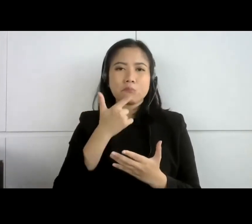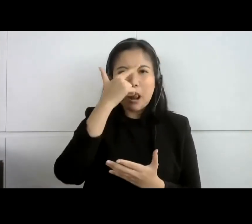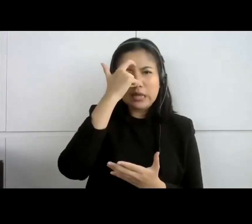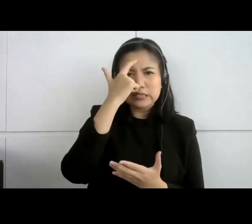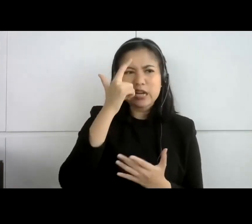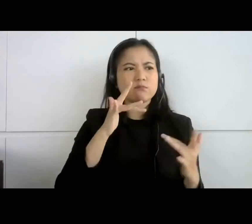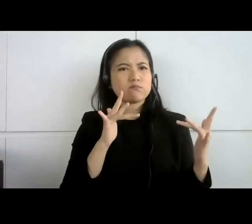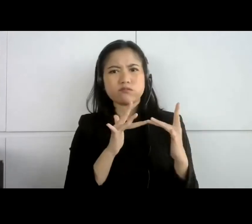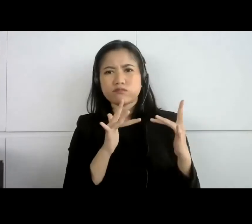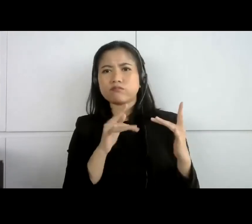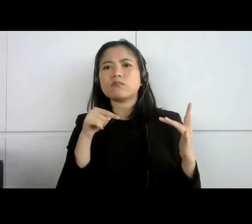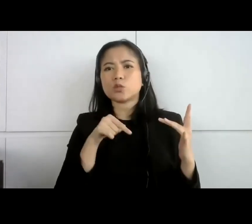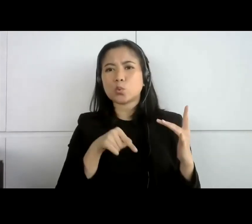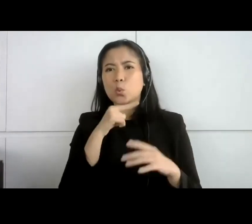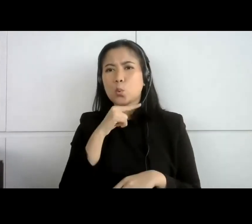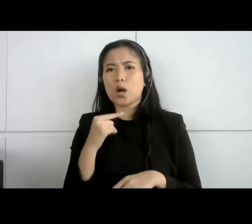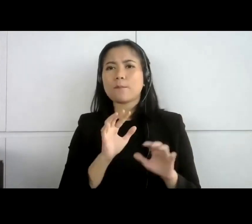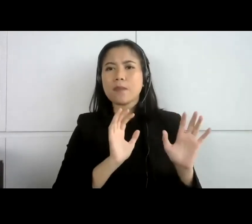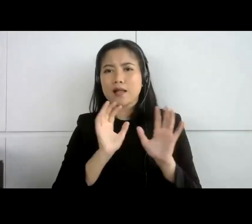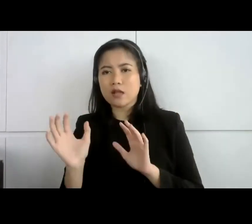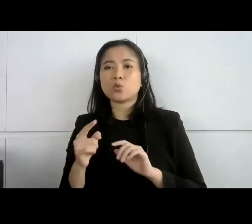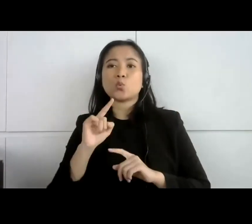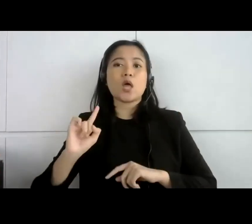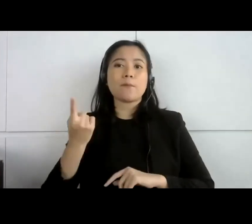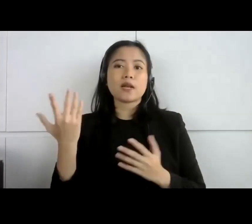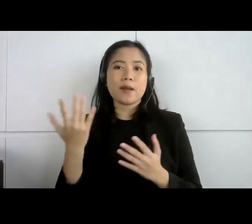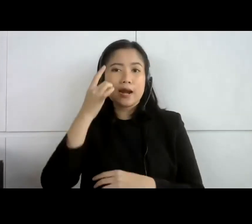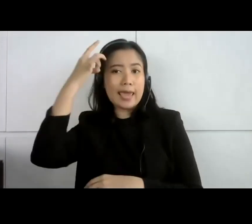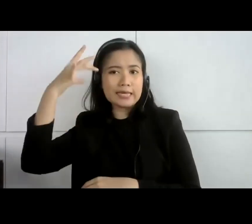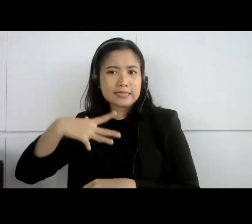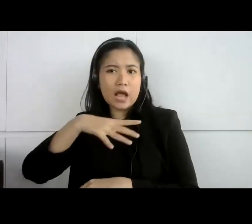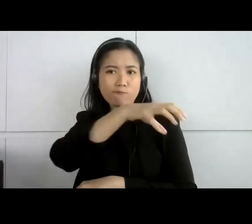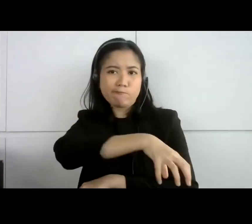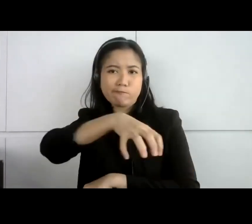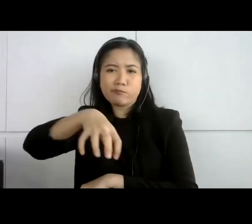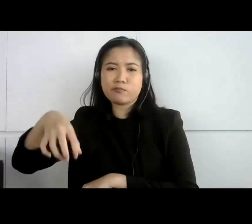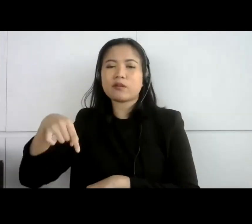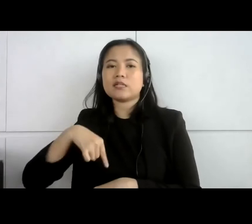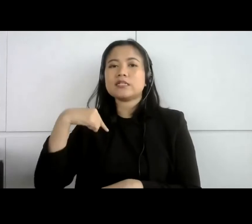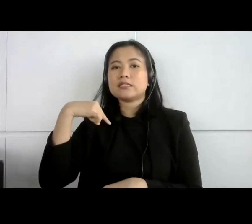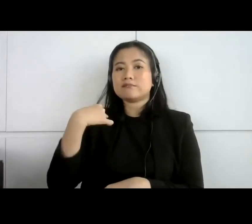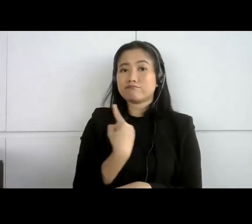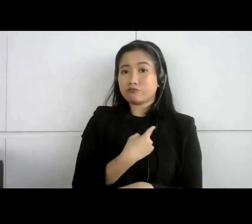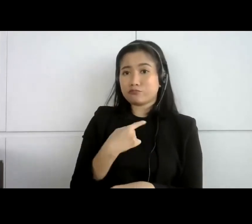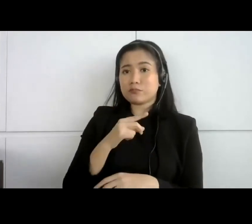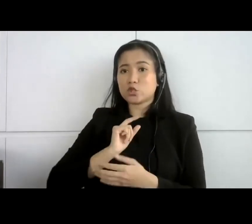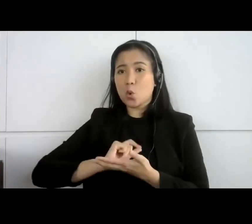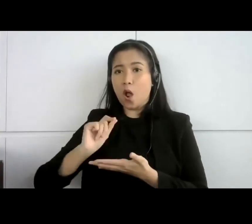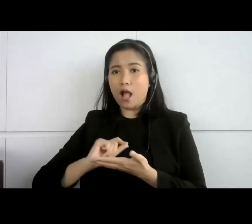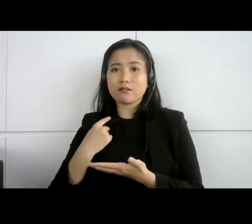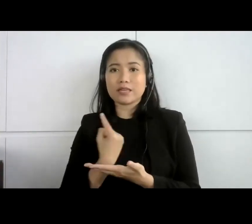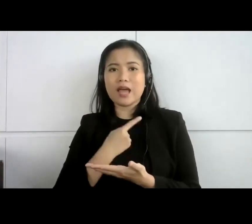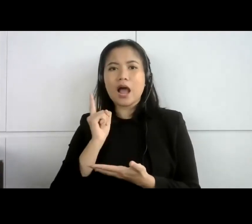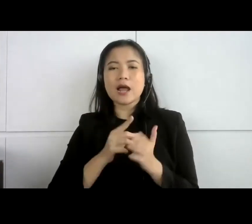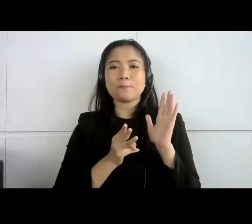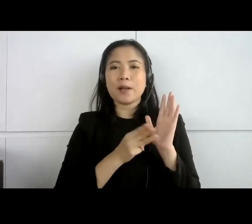banyak kekurangan, terutama di desa-desa. Contohnya di sekolah kami, masalah yang muncul itu